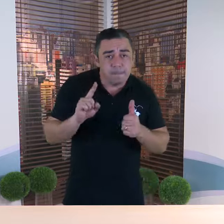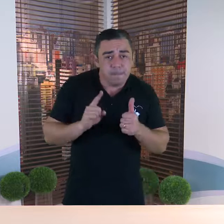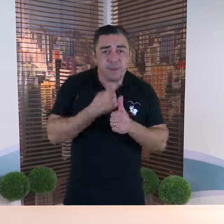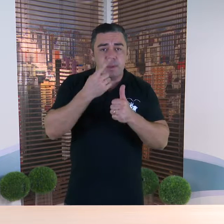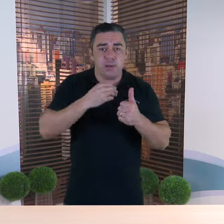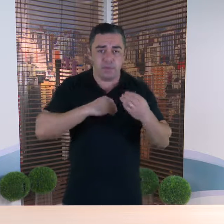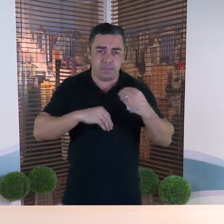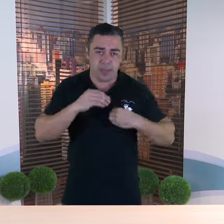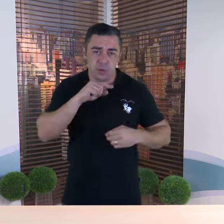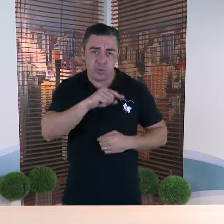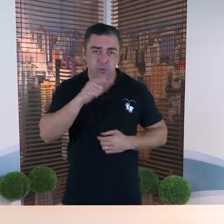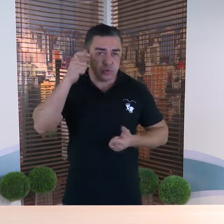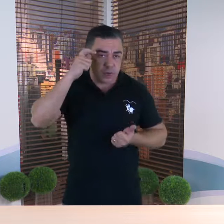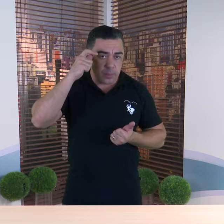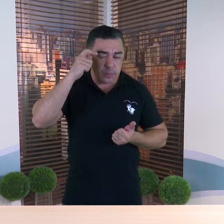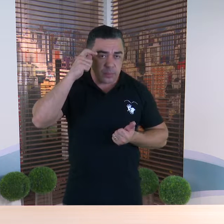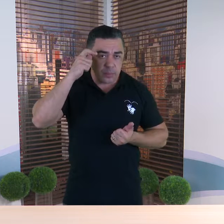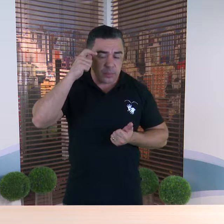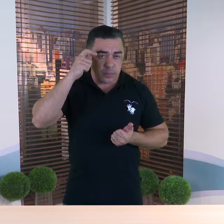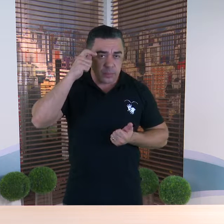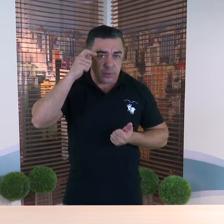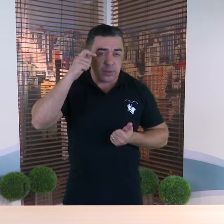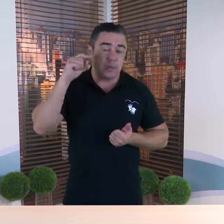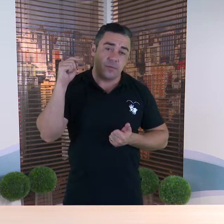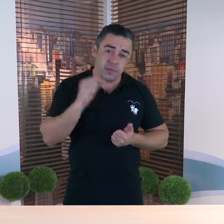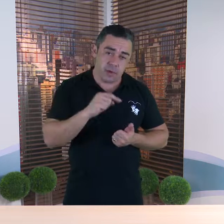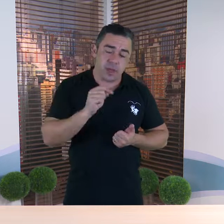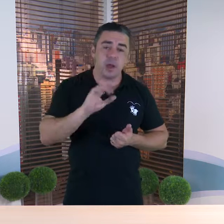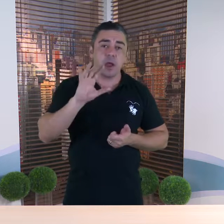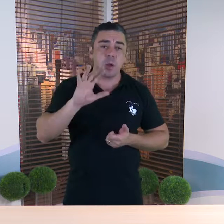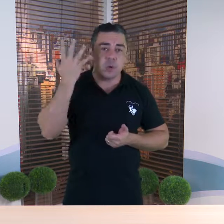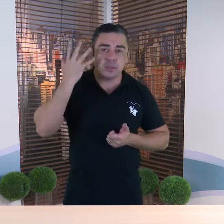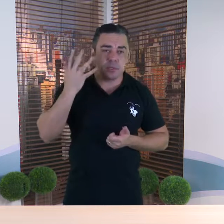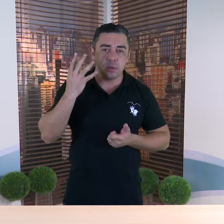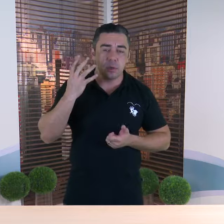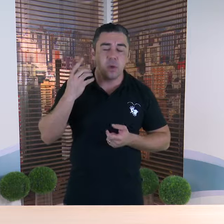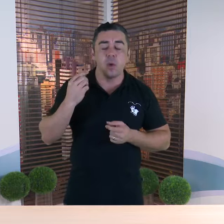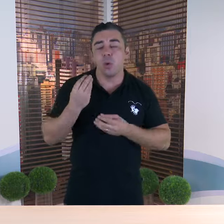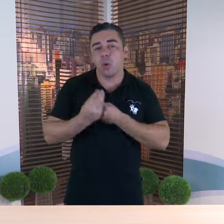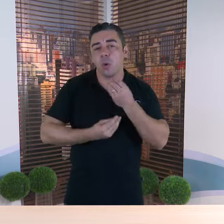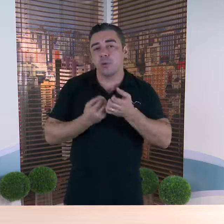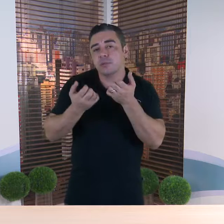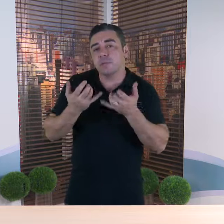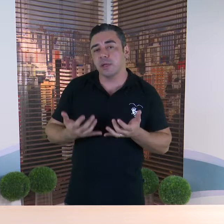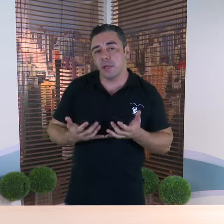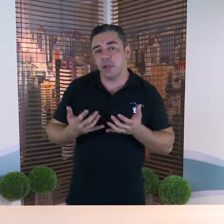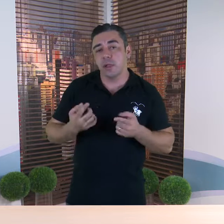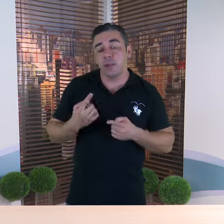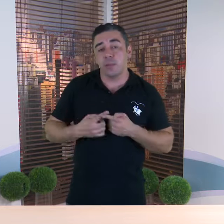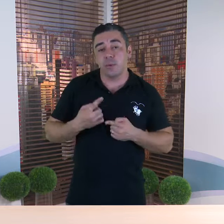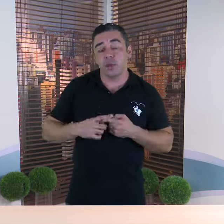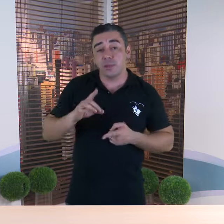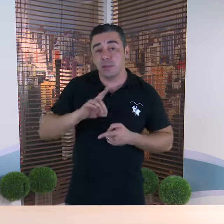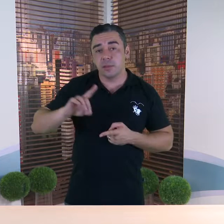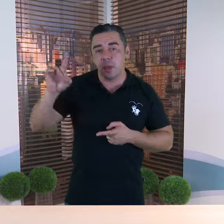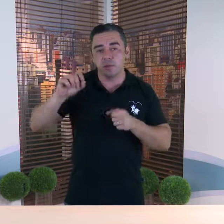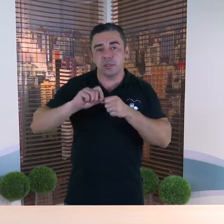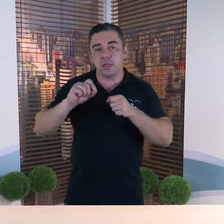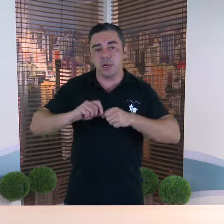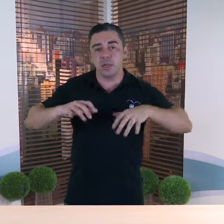a pecar, a sua ação necessariamente foi autocausada. Isso se explica pelo fato de que o Senhor